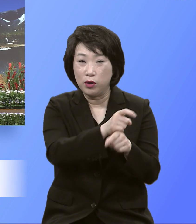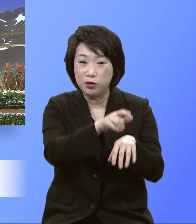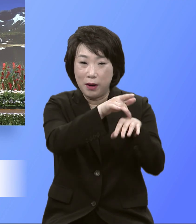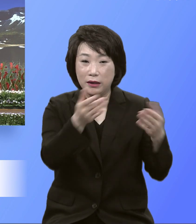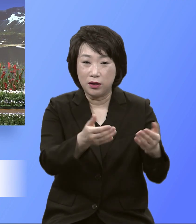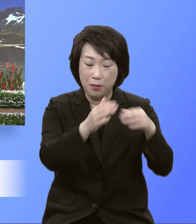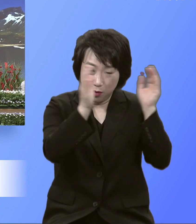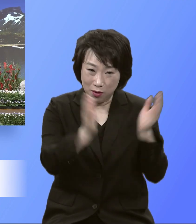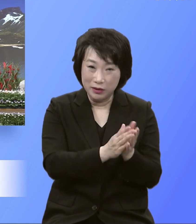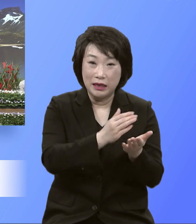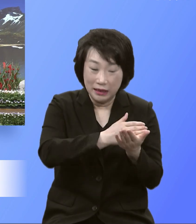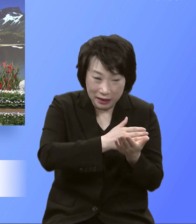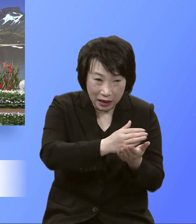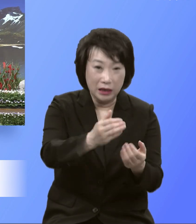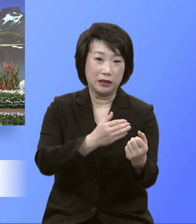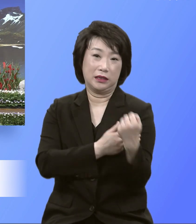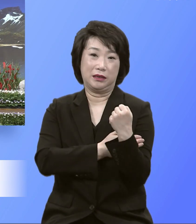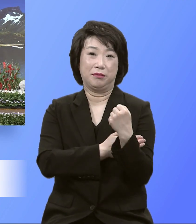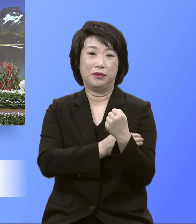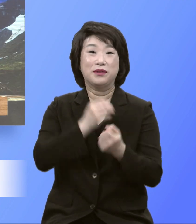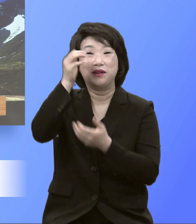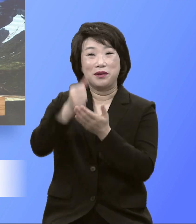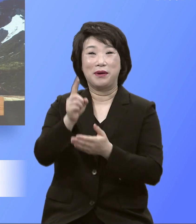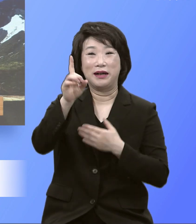원수를 제거할 능력이 있다는 것